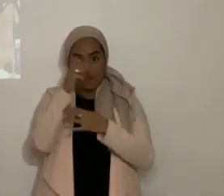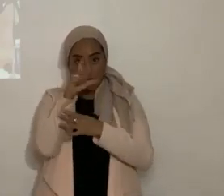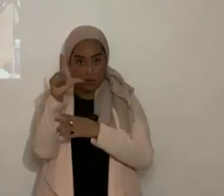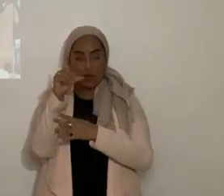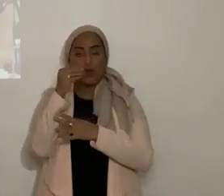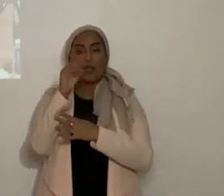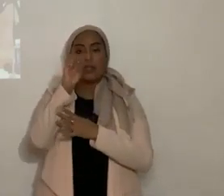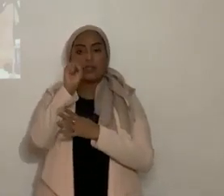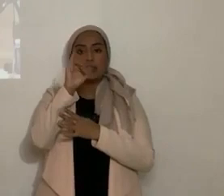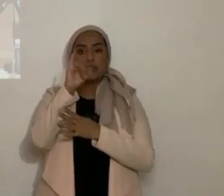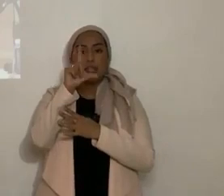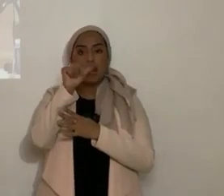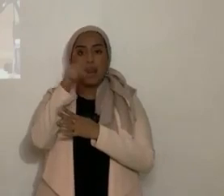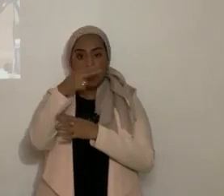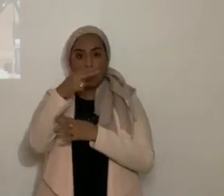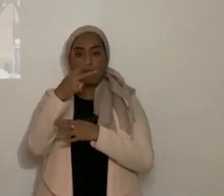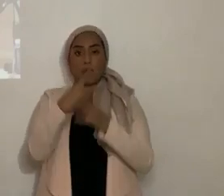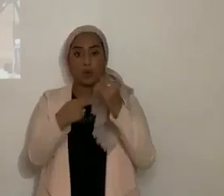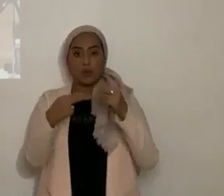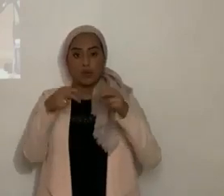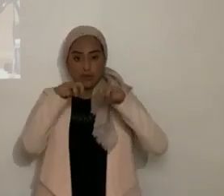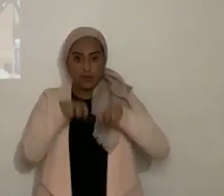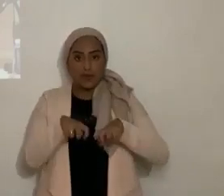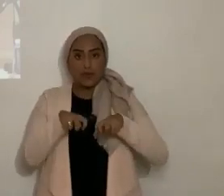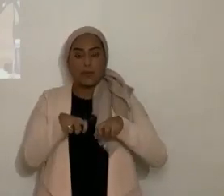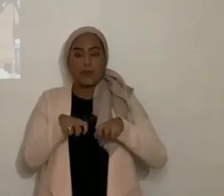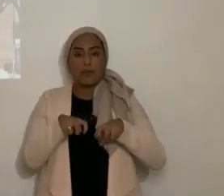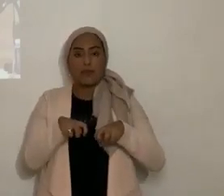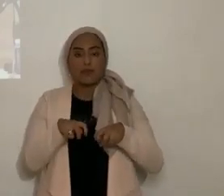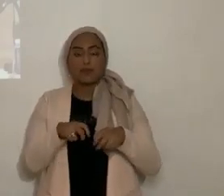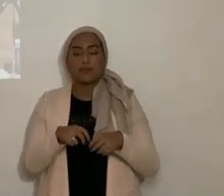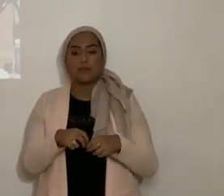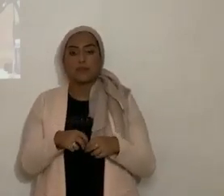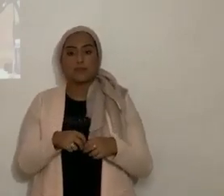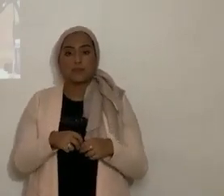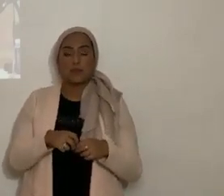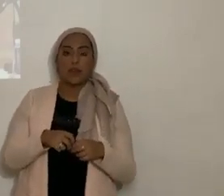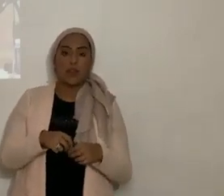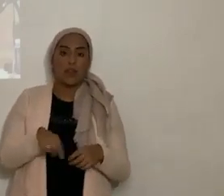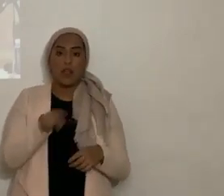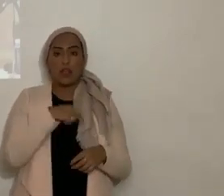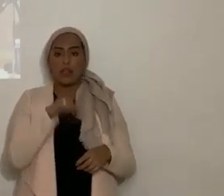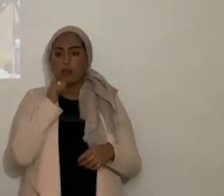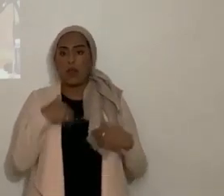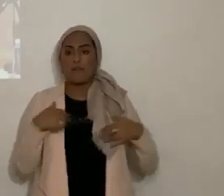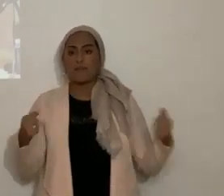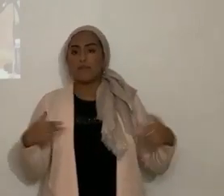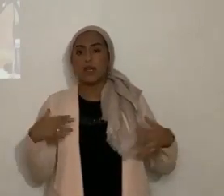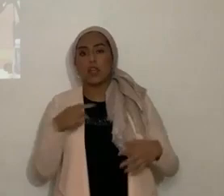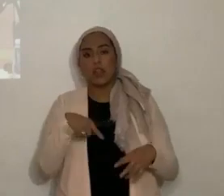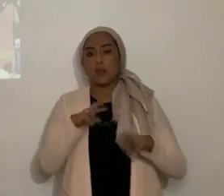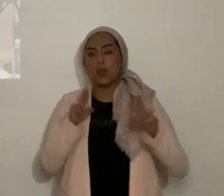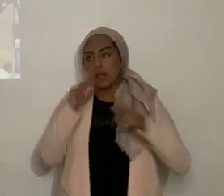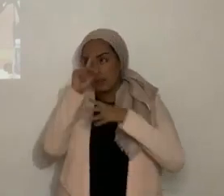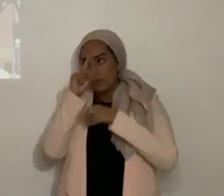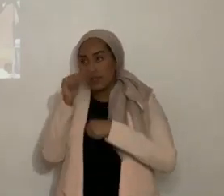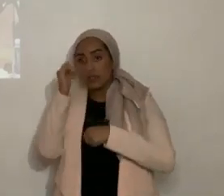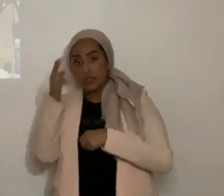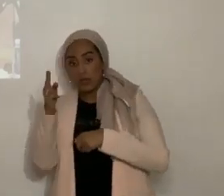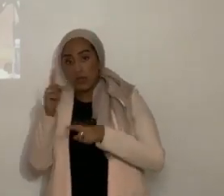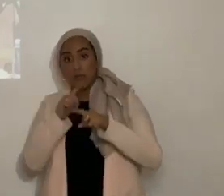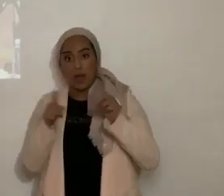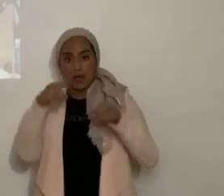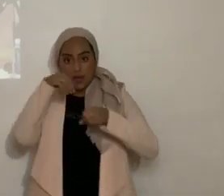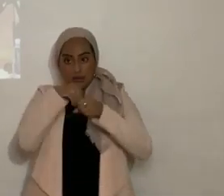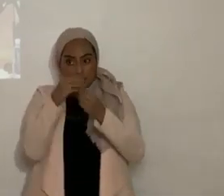ya estaban, podrían ellos, no estaban con incertidumbre, eso es importante, no tenían incertidumbre, ellos confiaban en el Eterno, pero